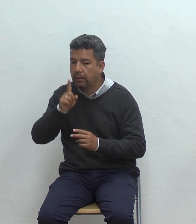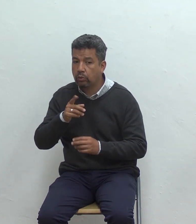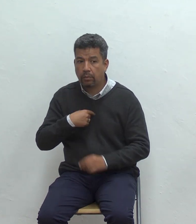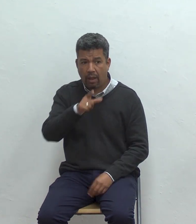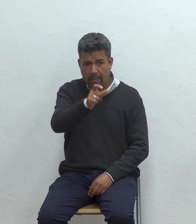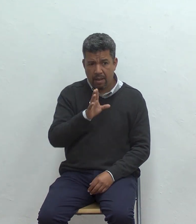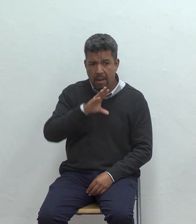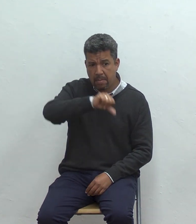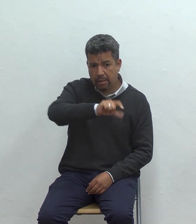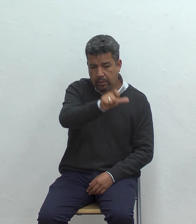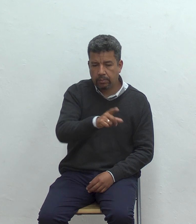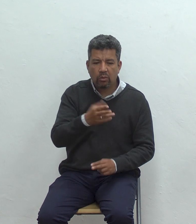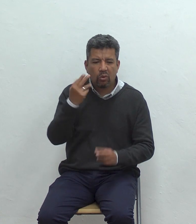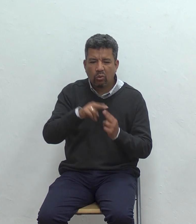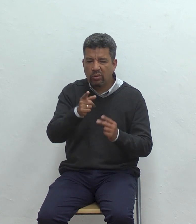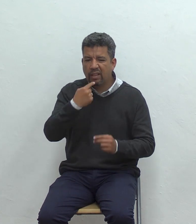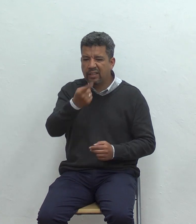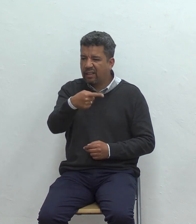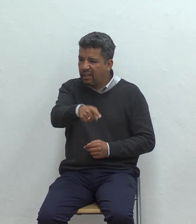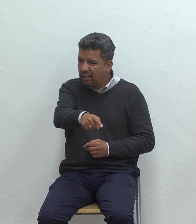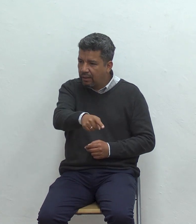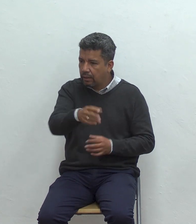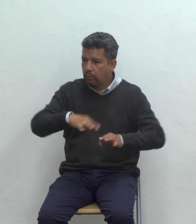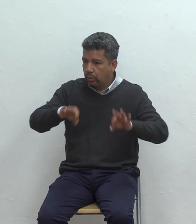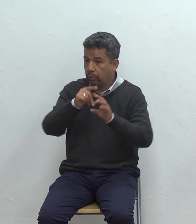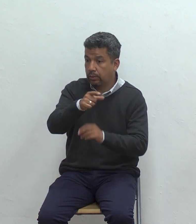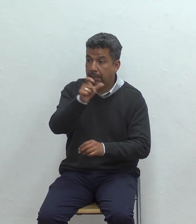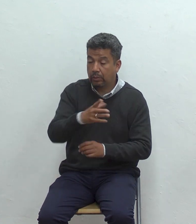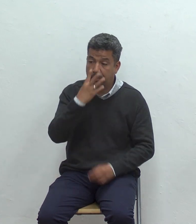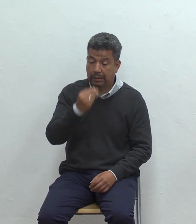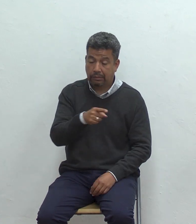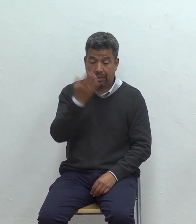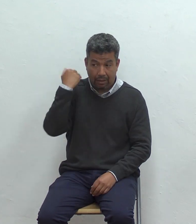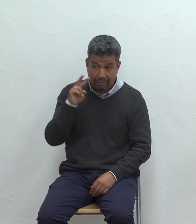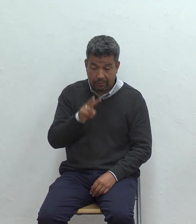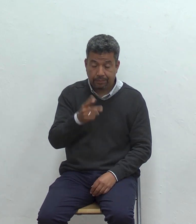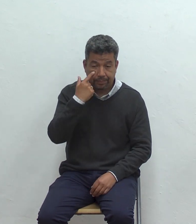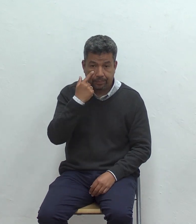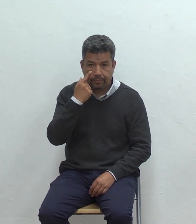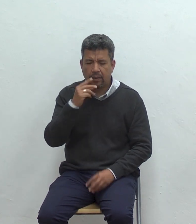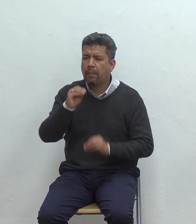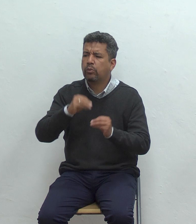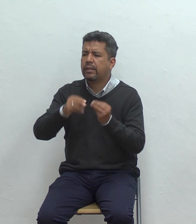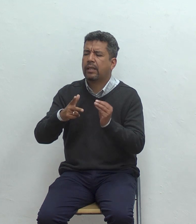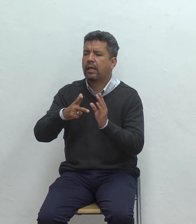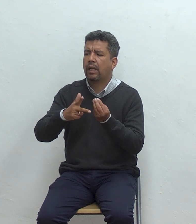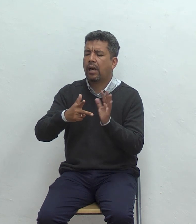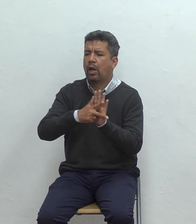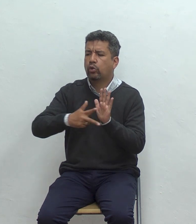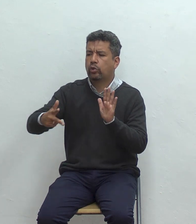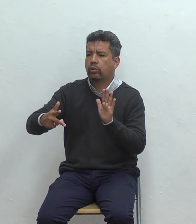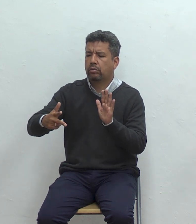mal de nadie si no conoce lo que está diciendo. Sepa que lo que pasa es que estos malvados, ¿usted ha visto? Vamos a hacer la Constitución. La Constitución